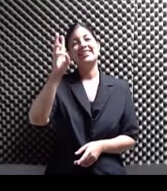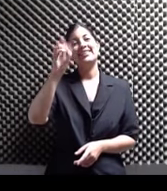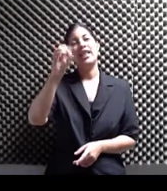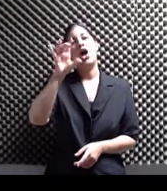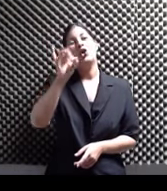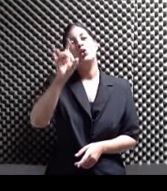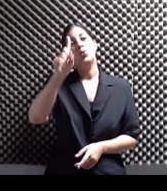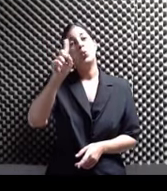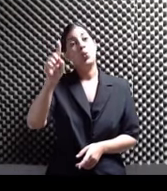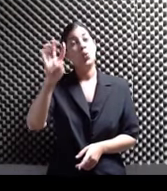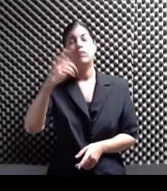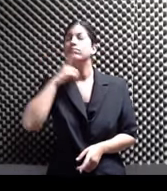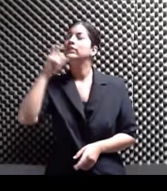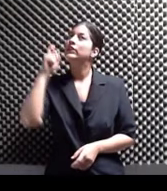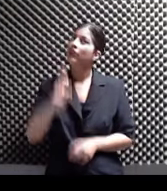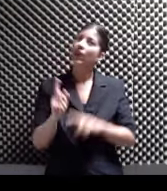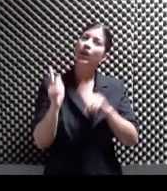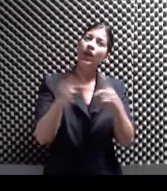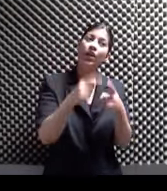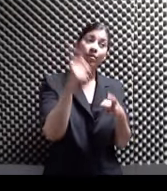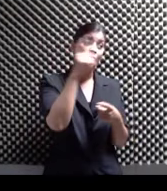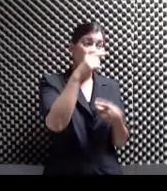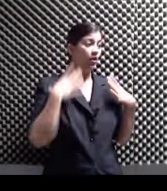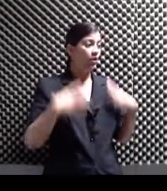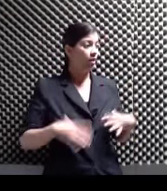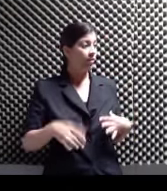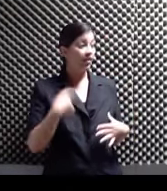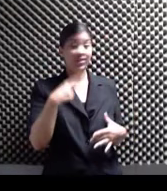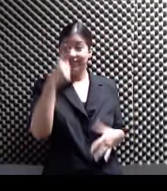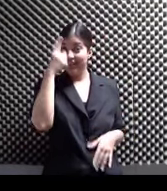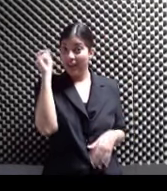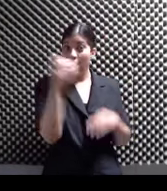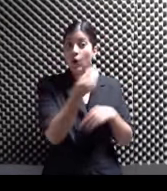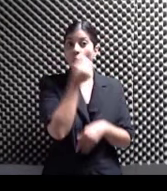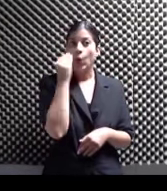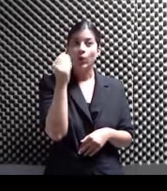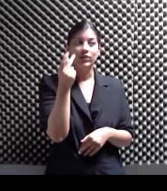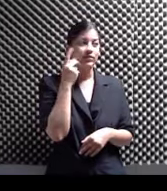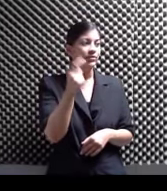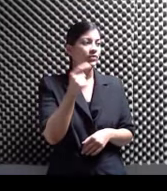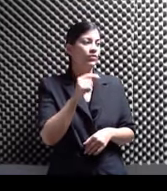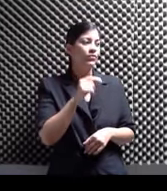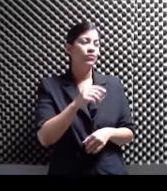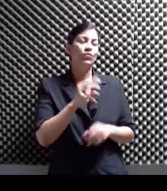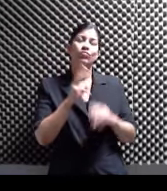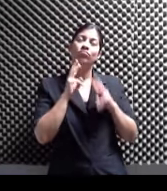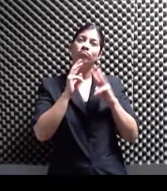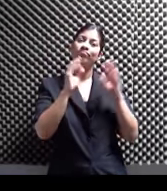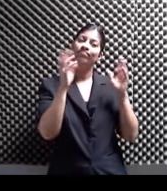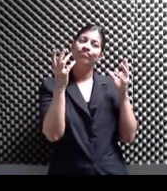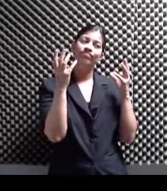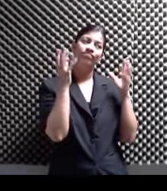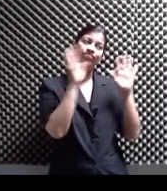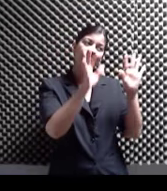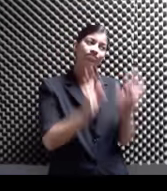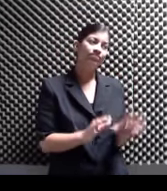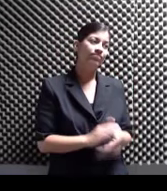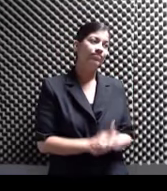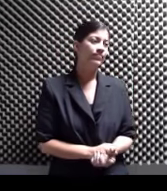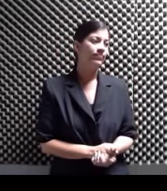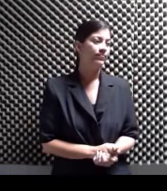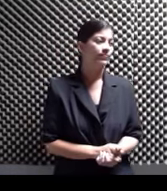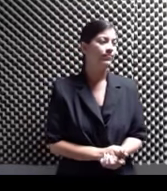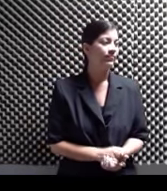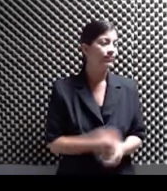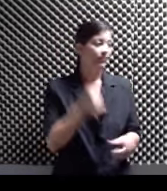verdad que esta ropa es, olvídate, lo de verano. Primavera y verano ya está eso allí encendido. Adriana no ha repetido ni una